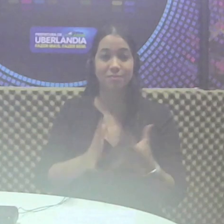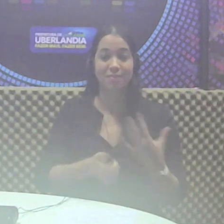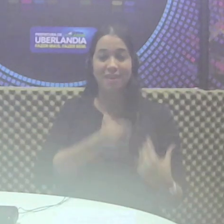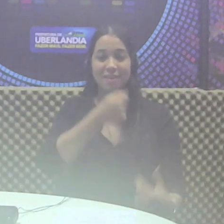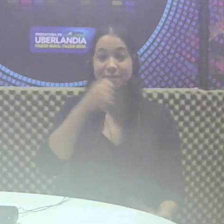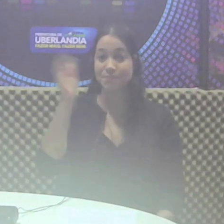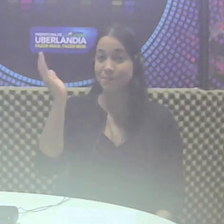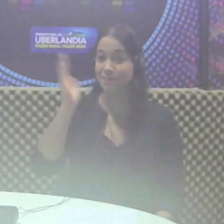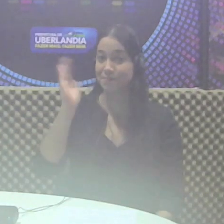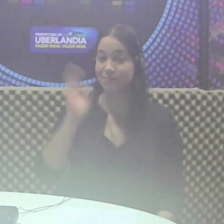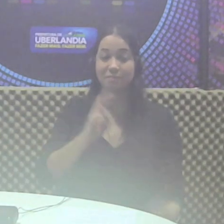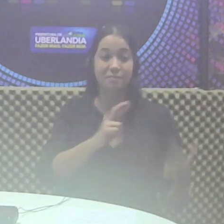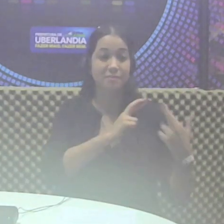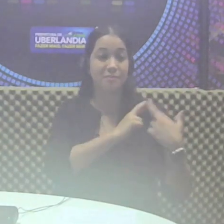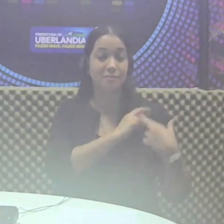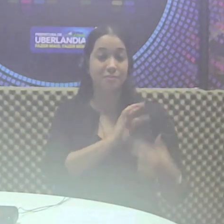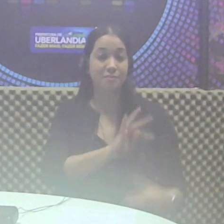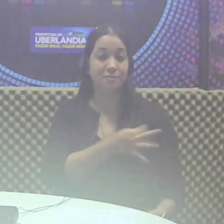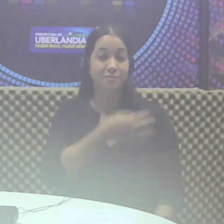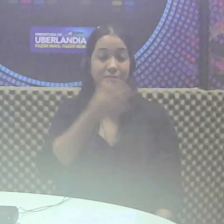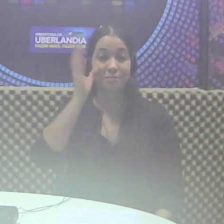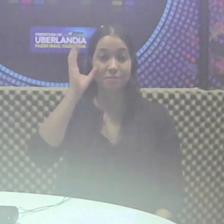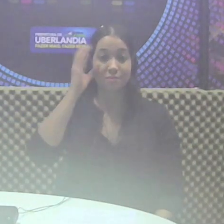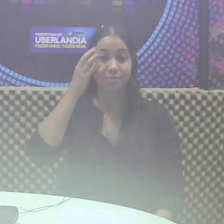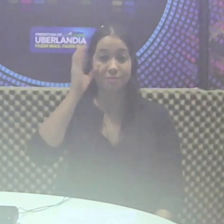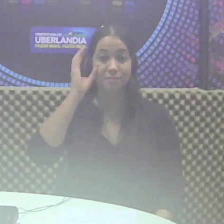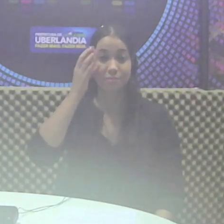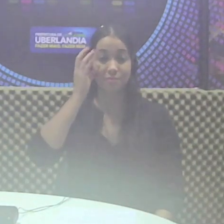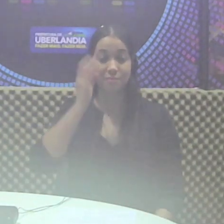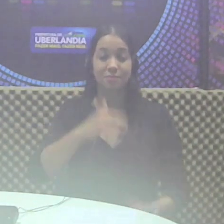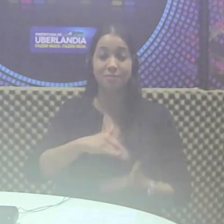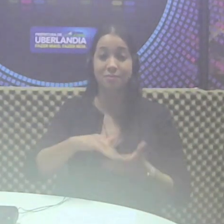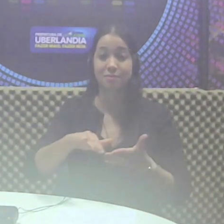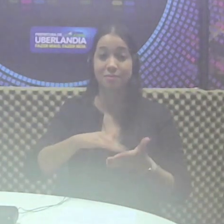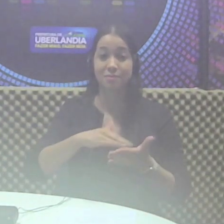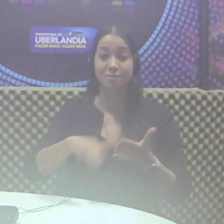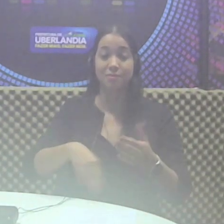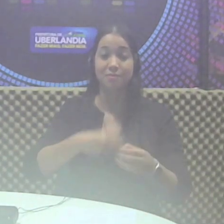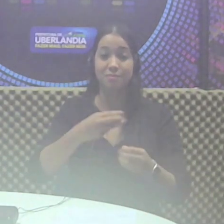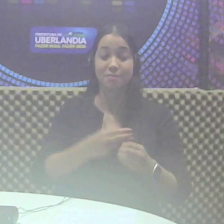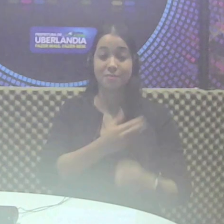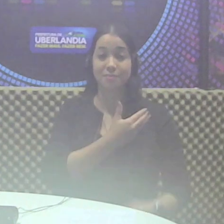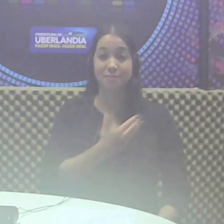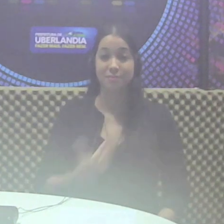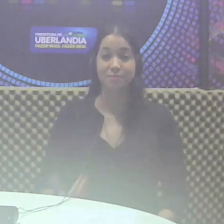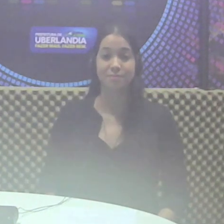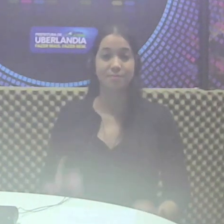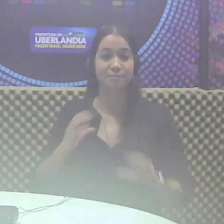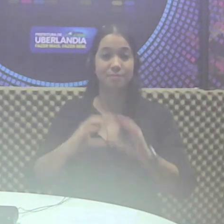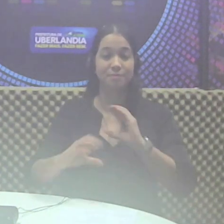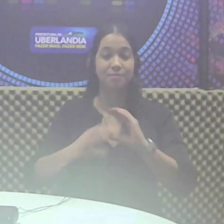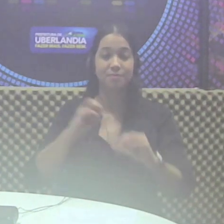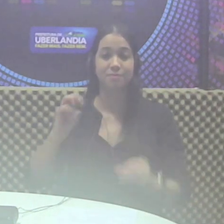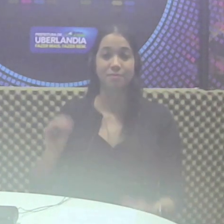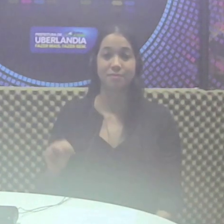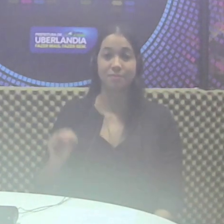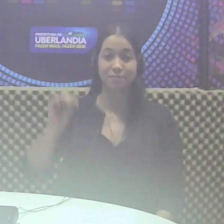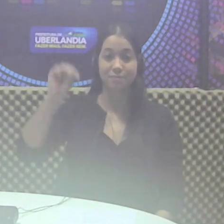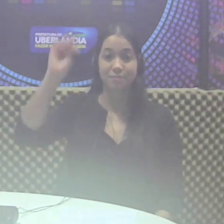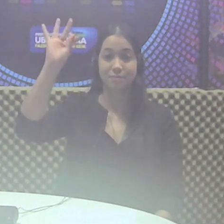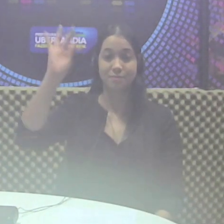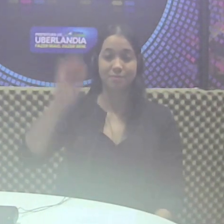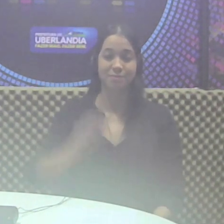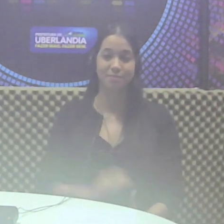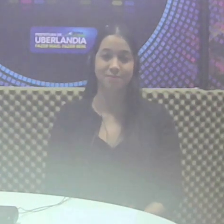Libras Amanda Valentim. Responsável técnico Cristiano Silva. Secretário Municipal de Governo e Comunicação